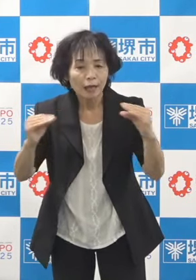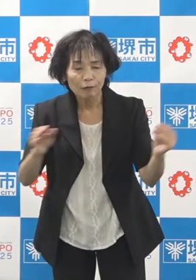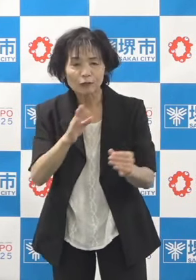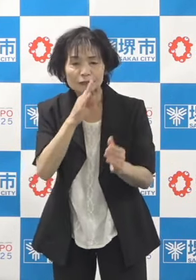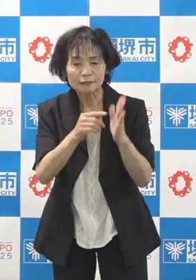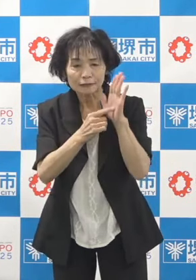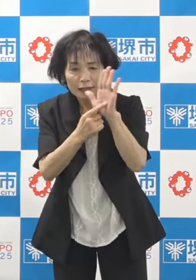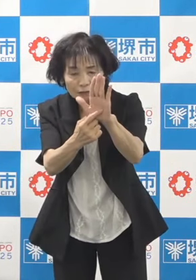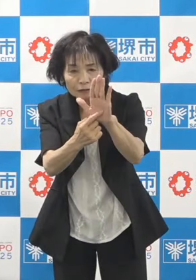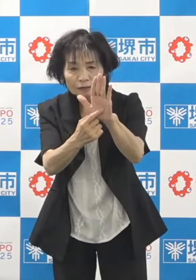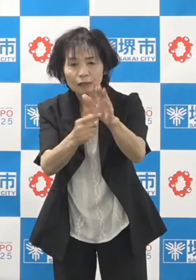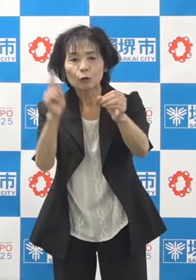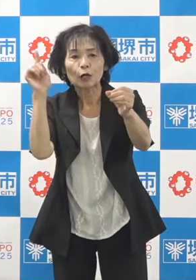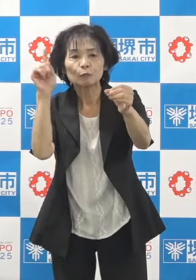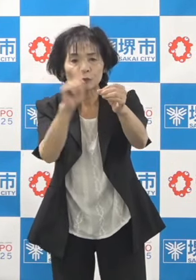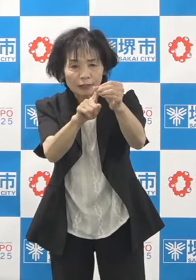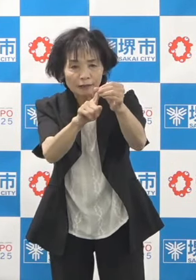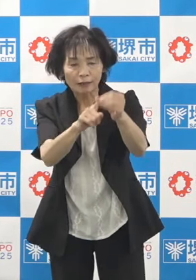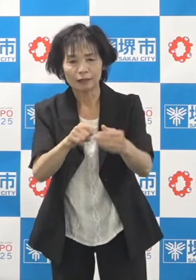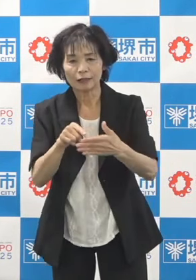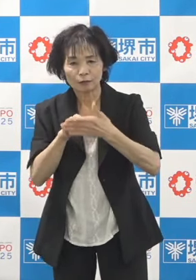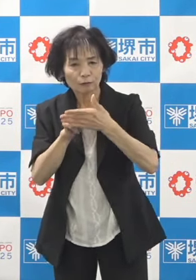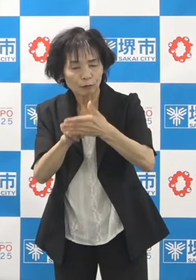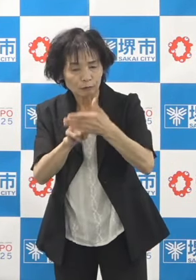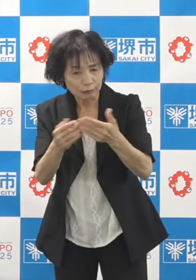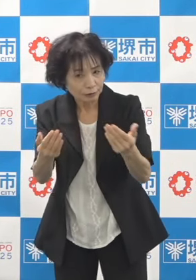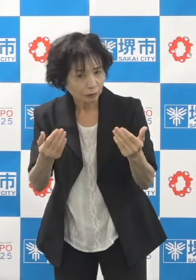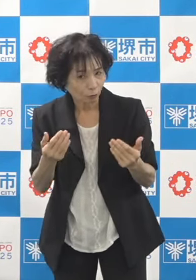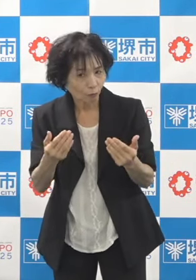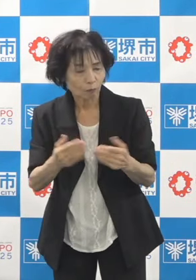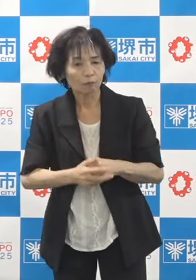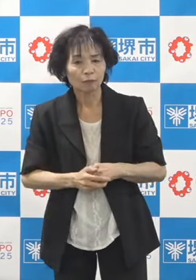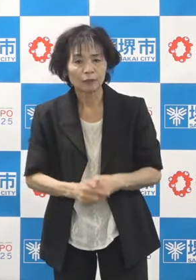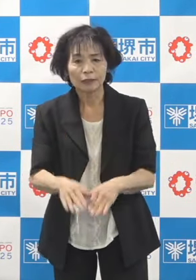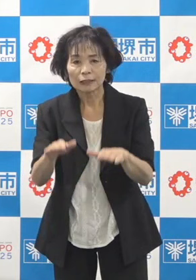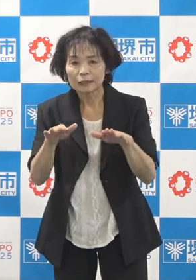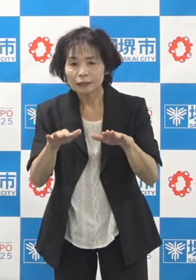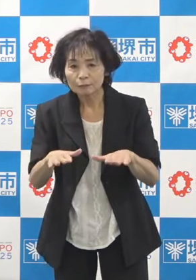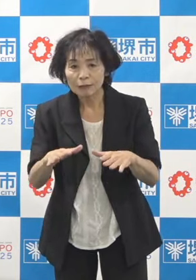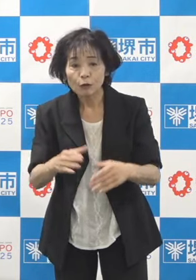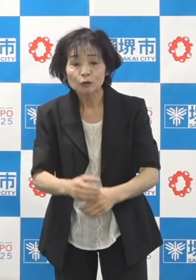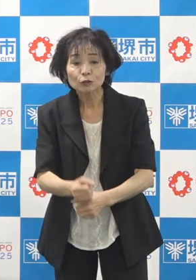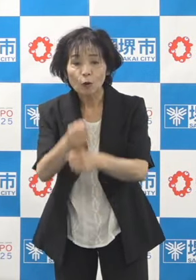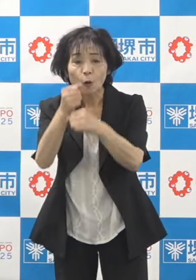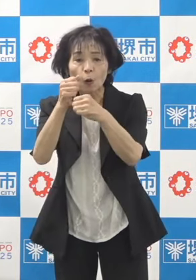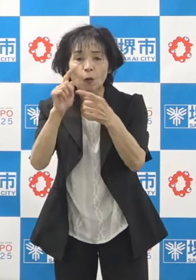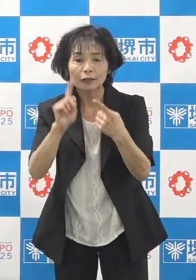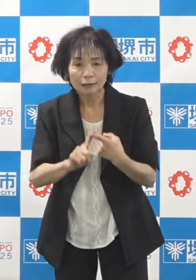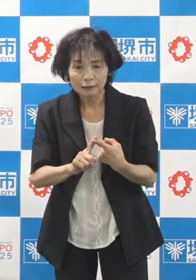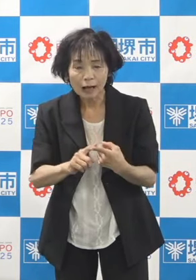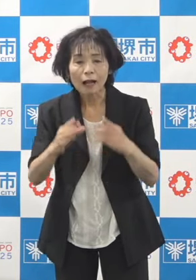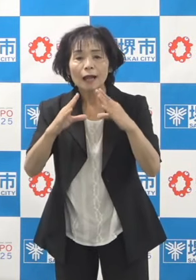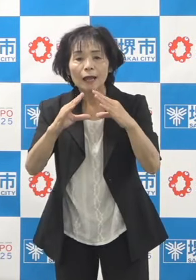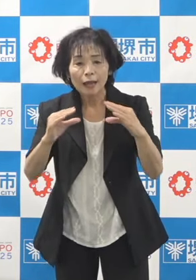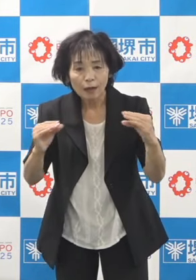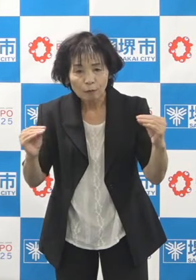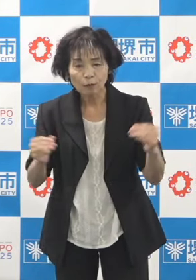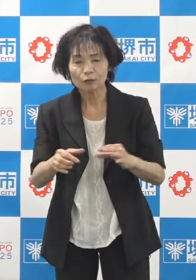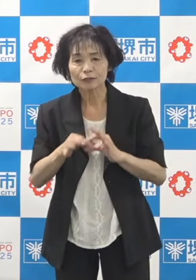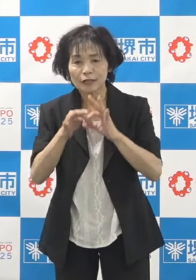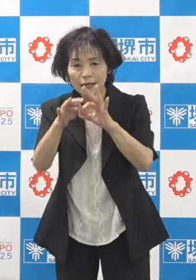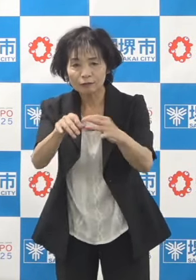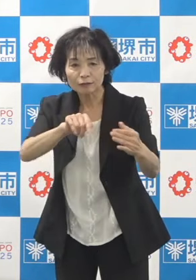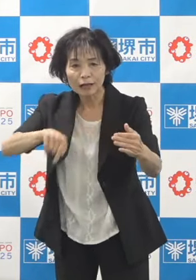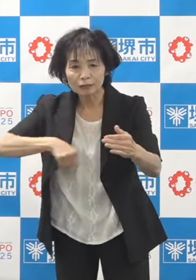けて努力をしなくてはなりませんが、今の総合的な平和を伝える内容につい